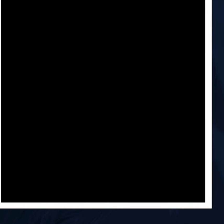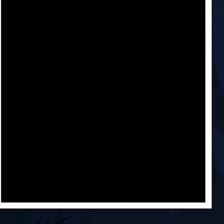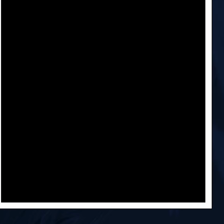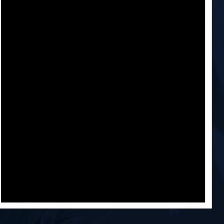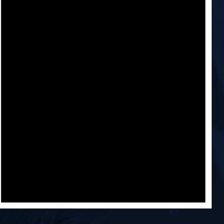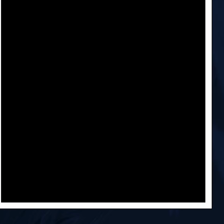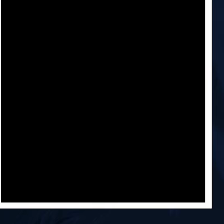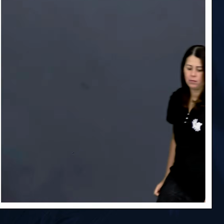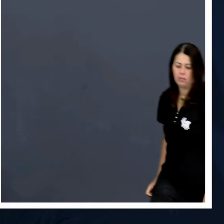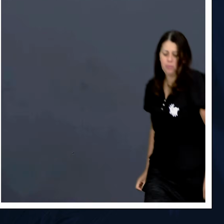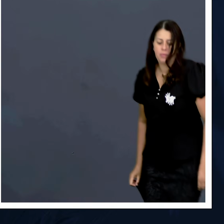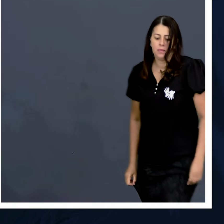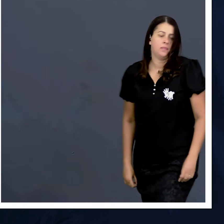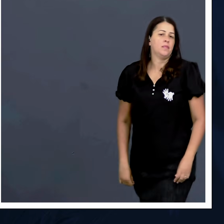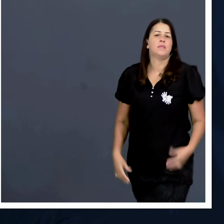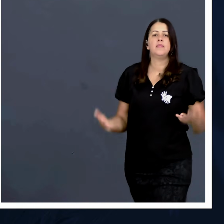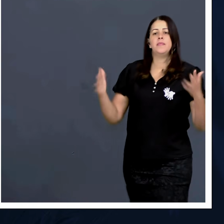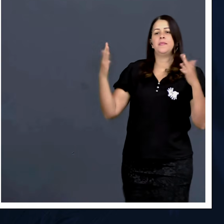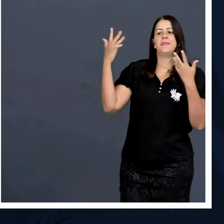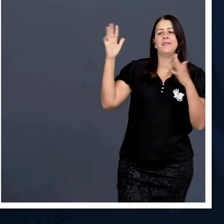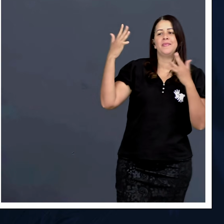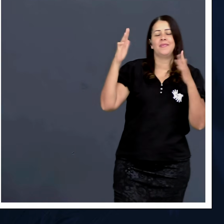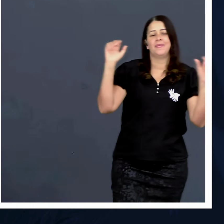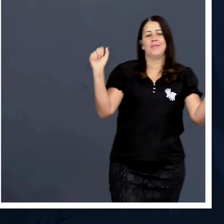a Ele o nosso melhor.